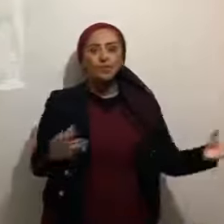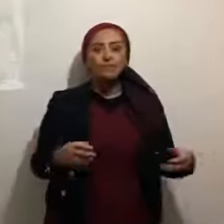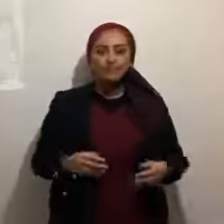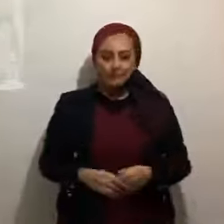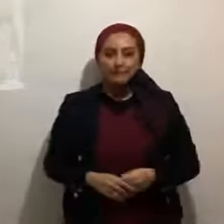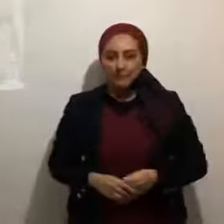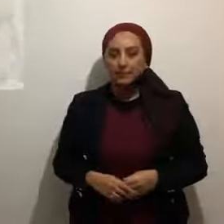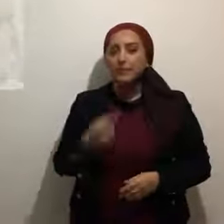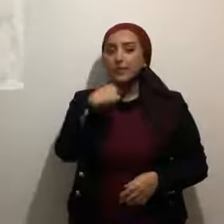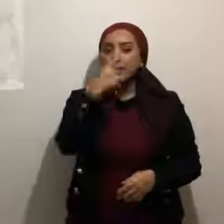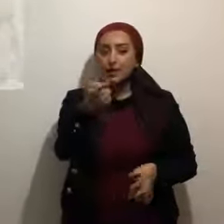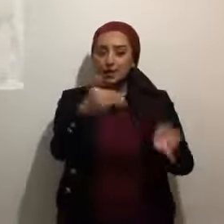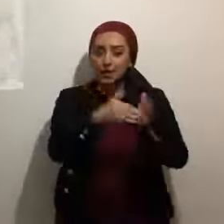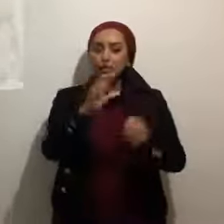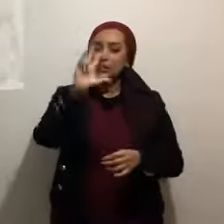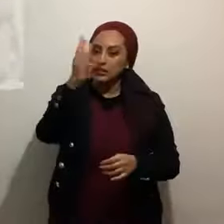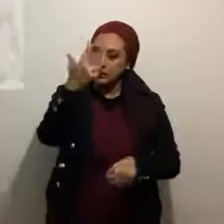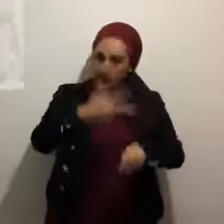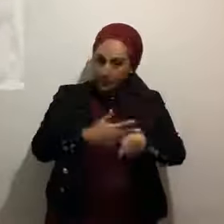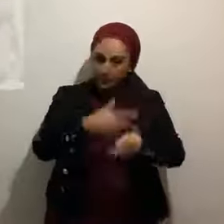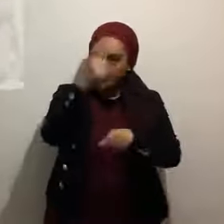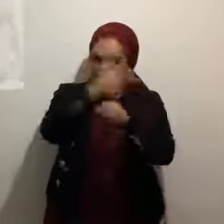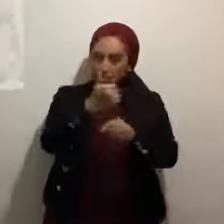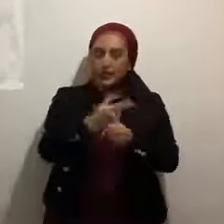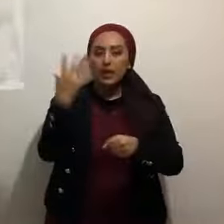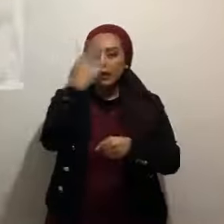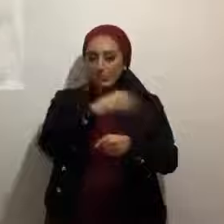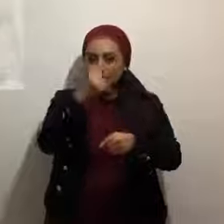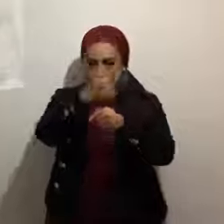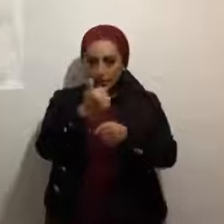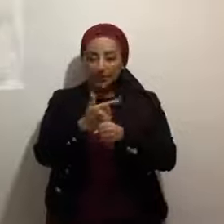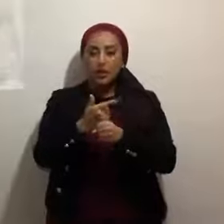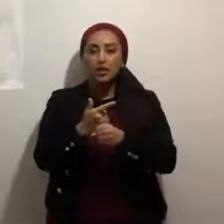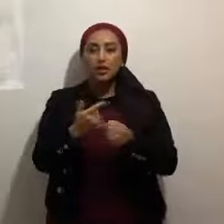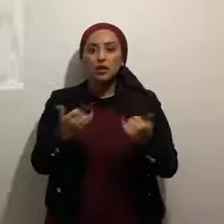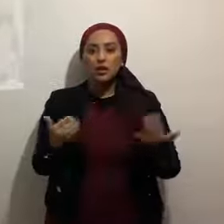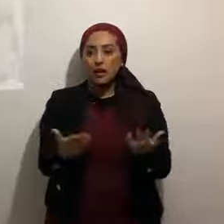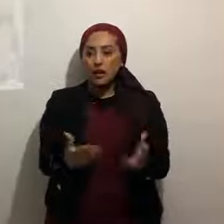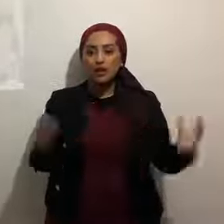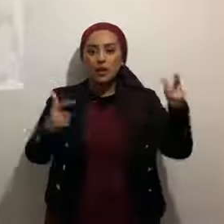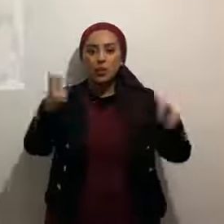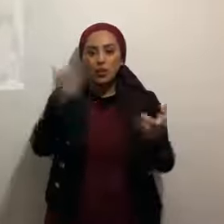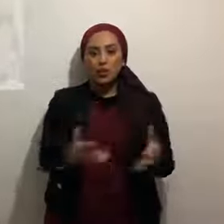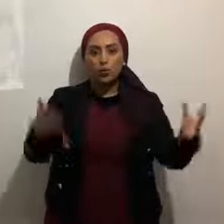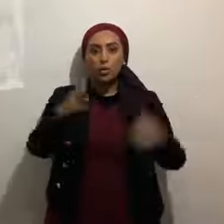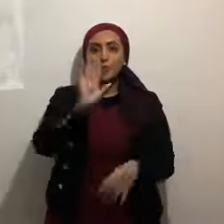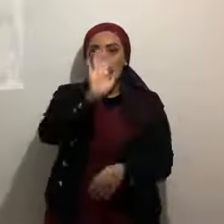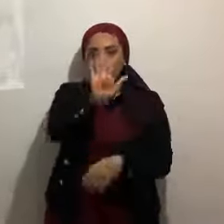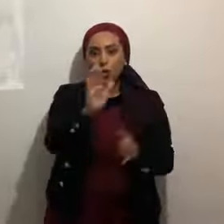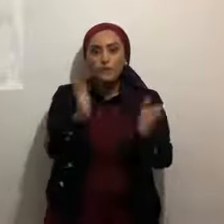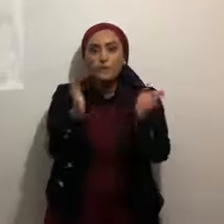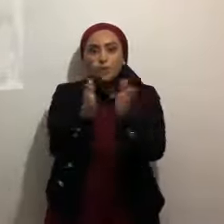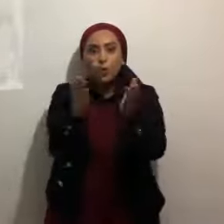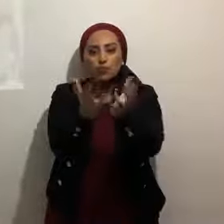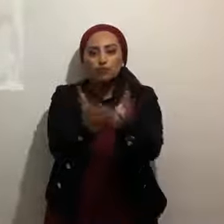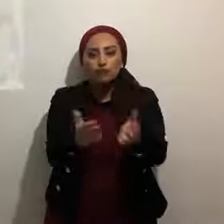repito, por tercera vez, amados preciosos, el Eterno de Yahshua HaMashiach, este es el pozo grande, pero tú eres un pozo chico. De